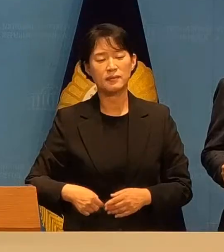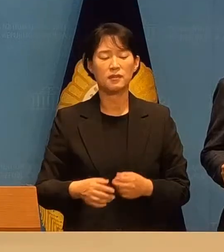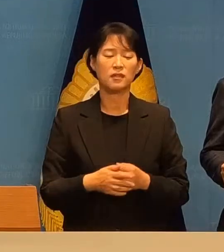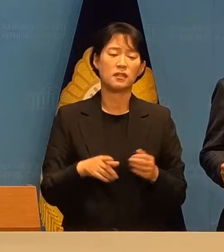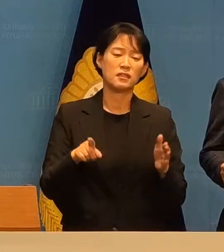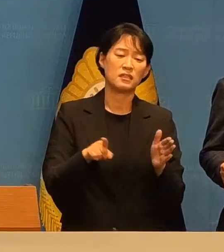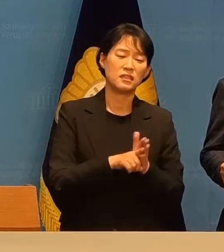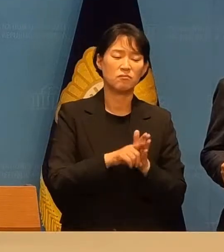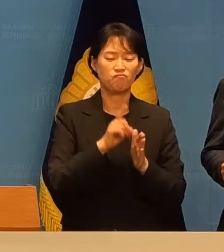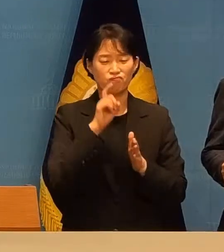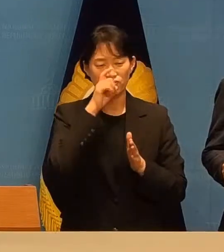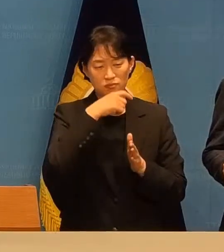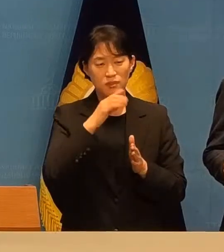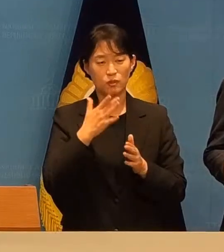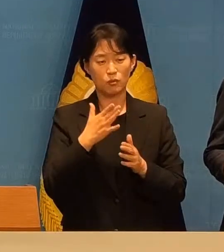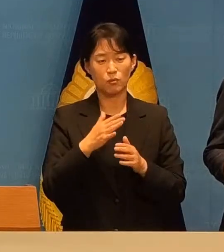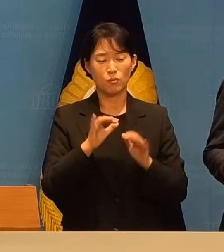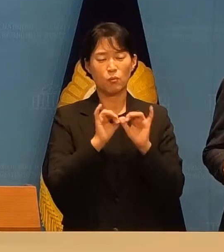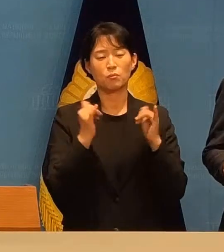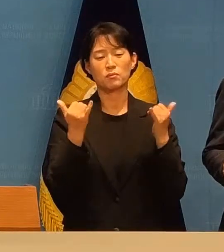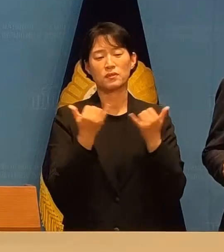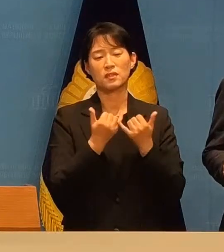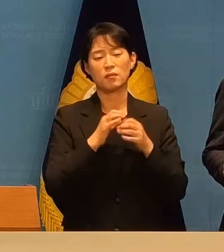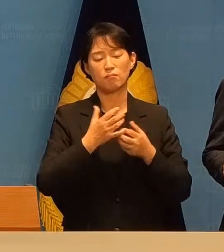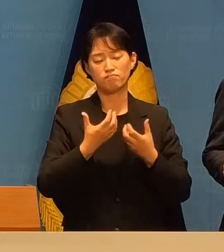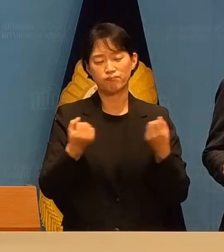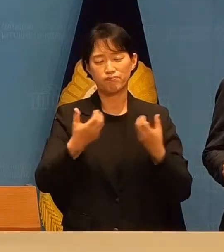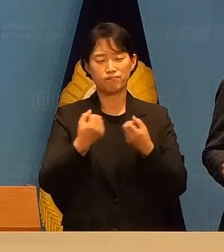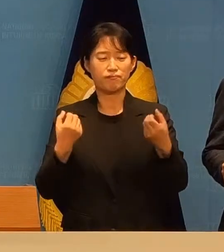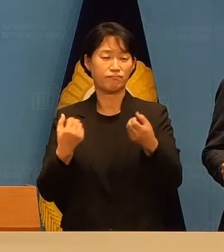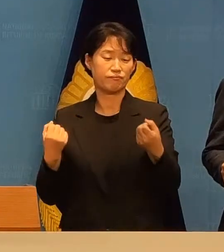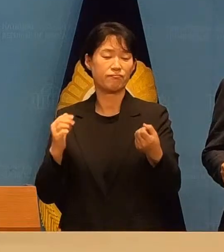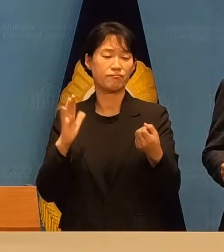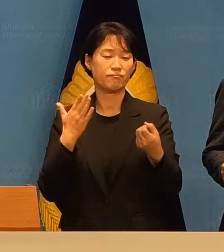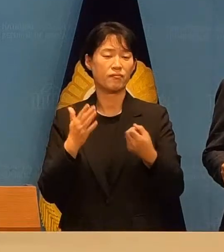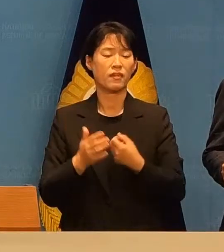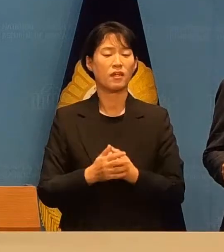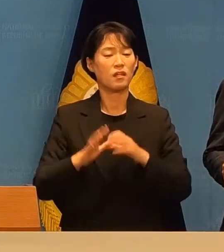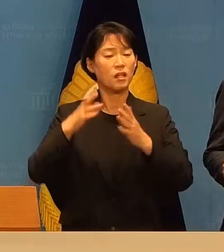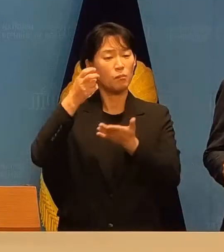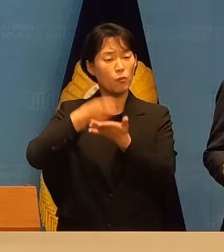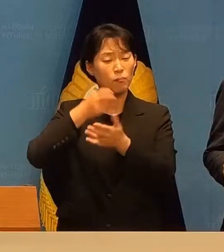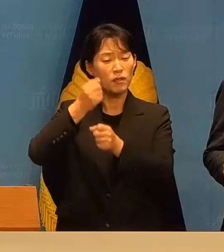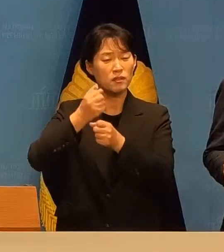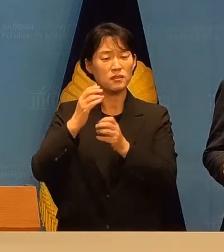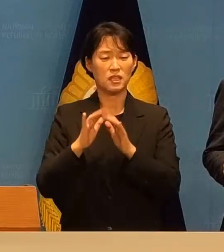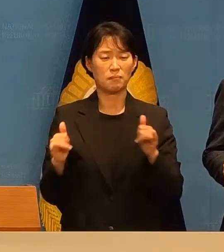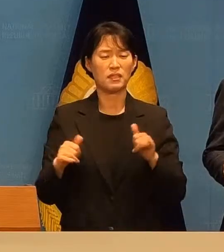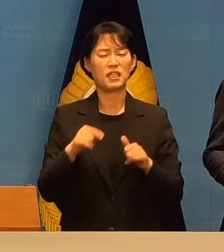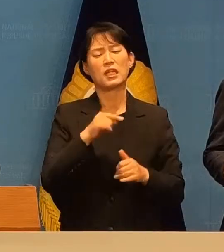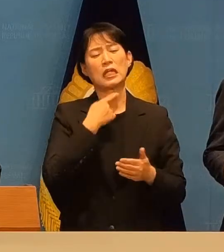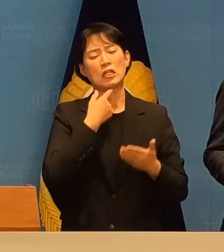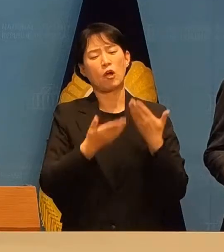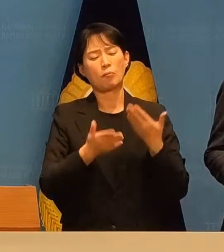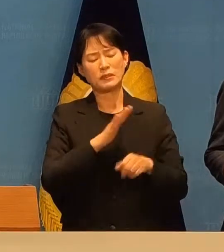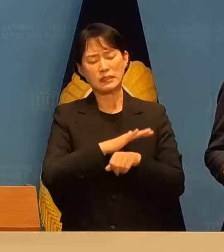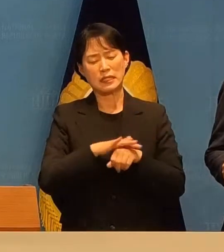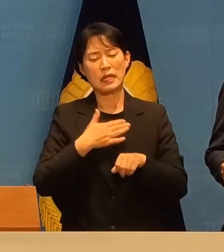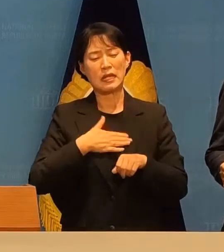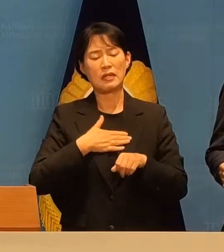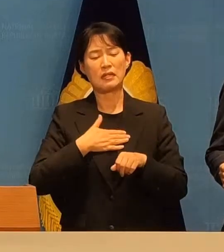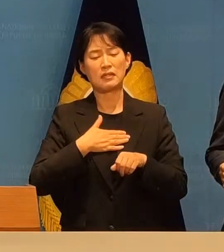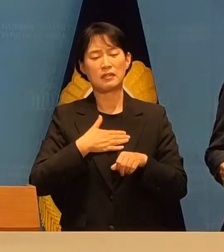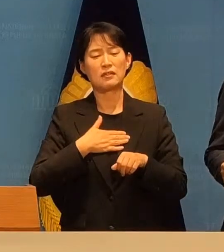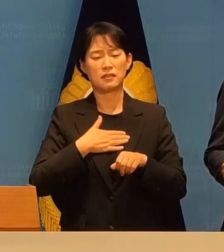신앙이 오염됐으며 공동체가 분열되었습니다. 재헌헌법을 만든 사람들은 이 경험을 너무나 잘 알고